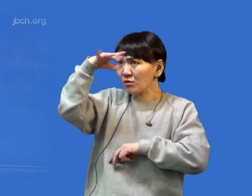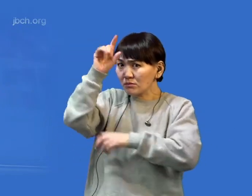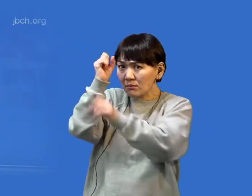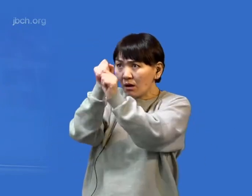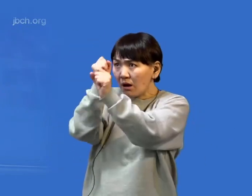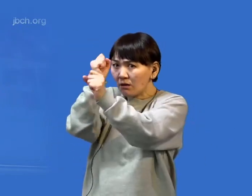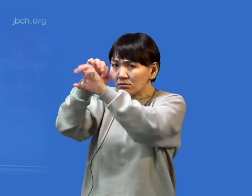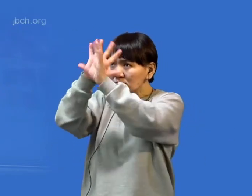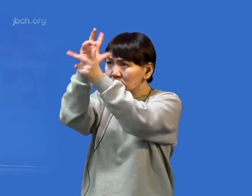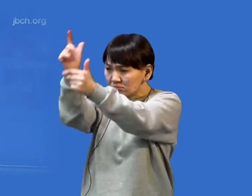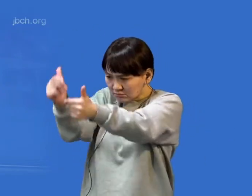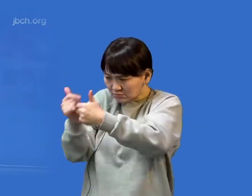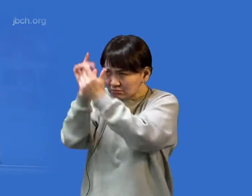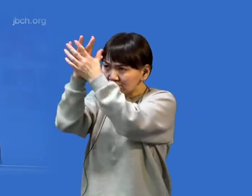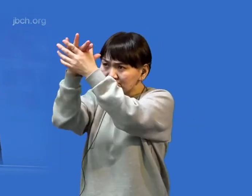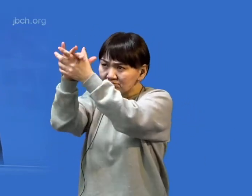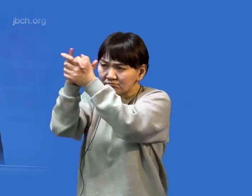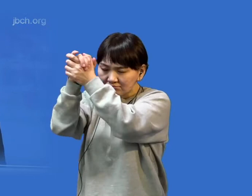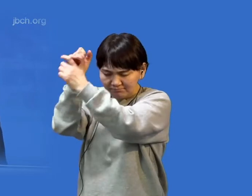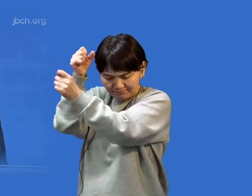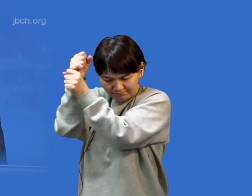адил